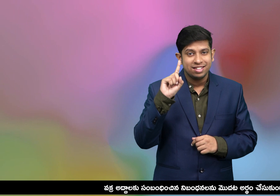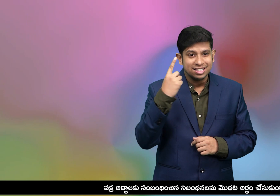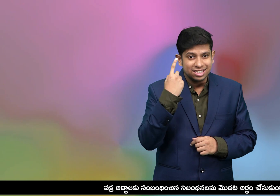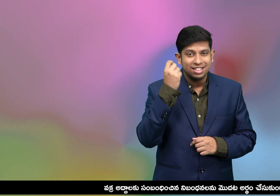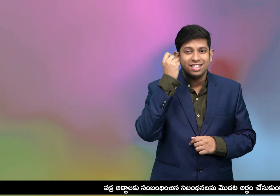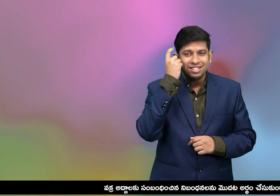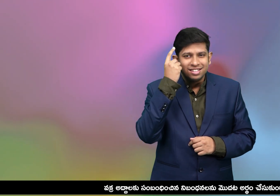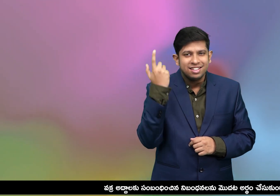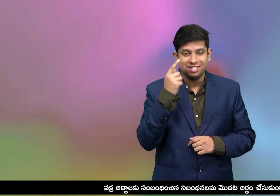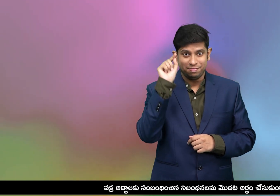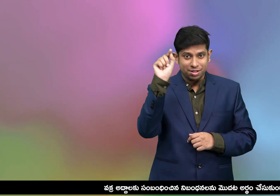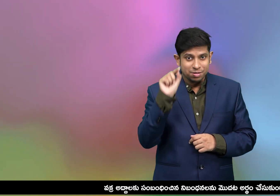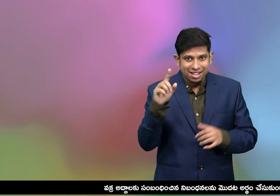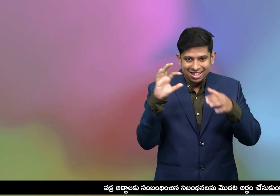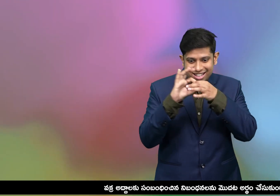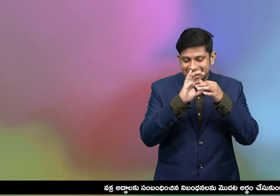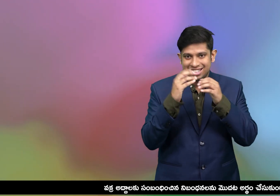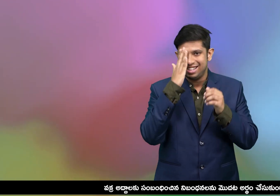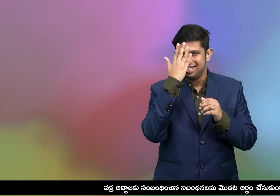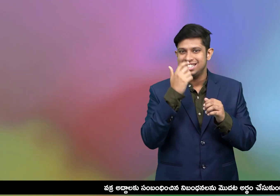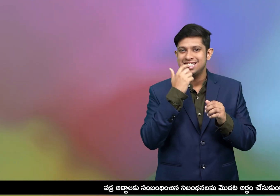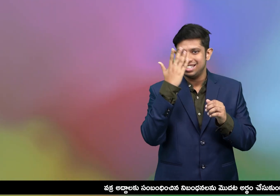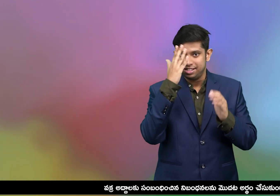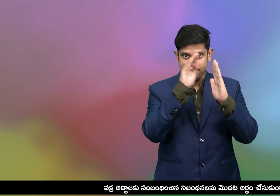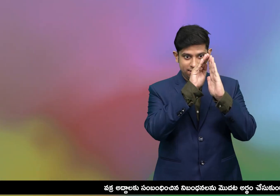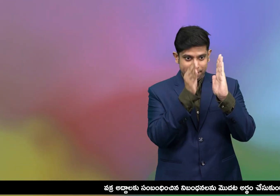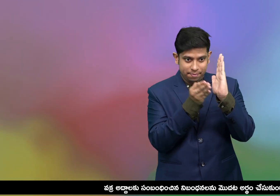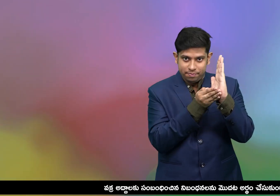వక్ర అద్దాలకు సంబంధించిన నిబంధనలను మొదట అర్థం చేసుకుందాం.